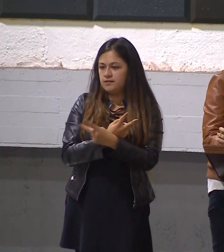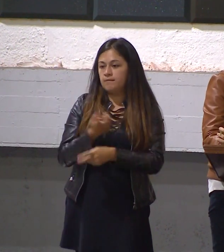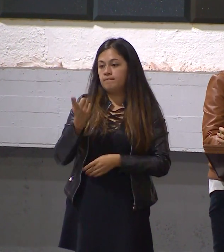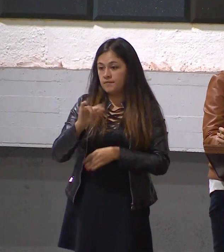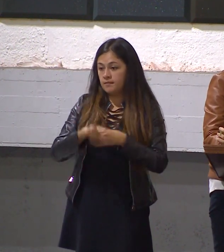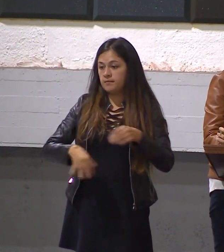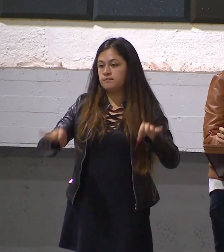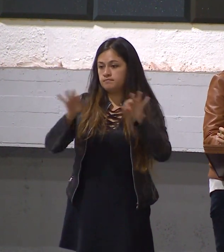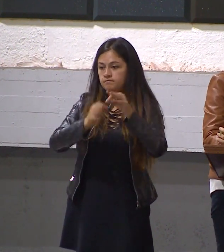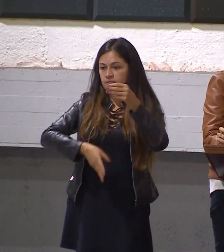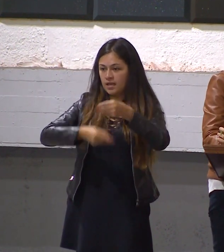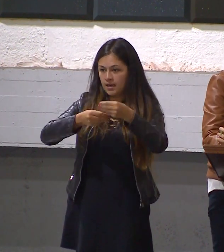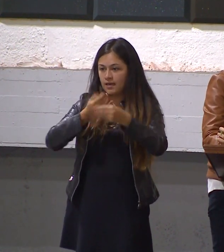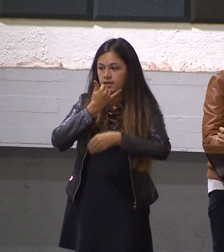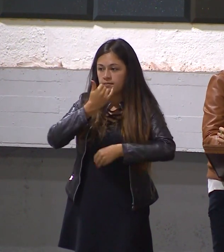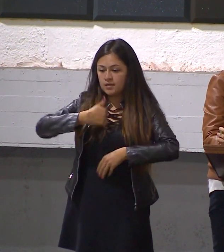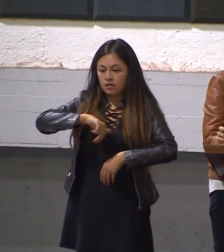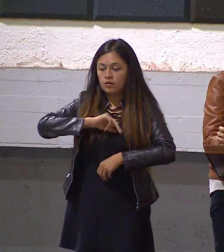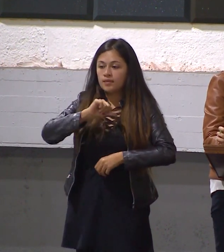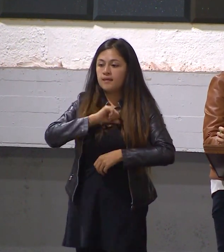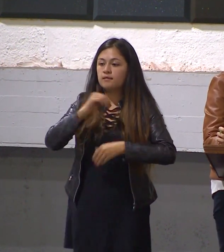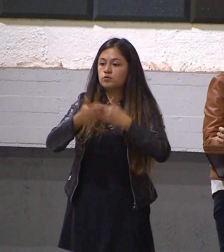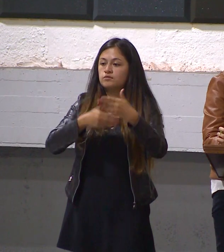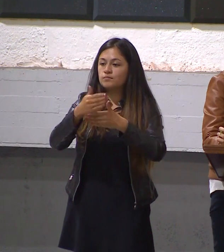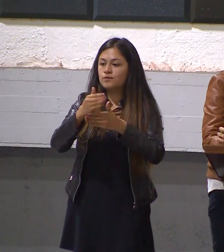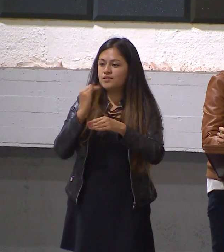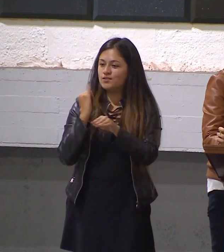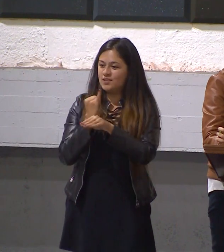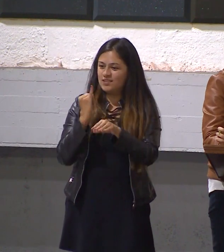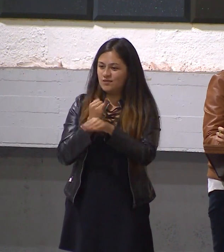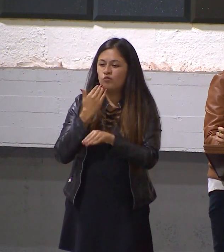mencionar que vamos a tener un proceso de institucionalización